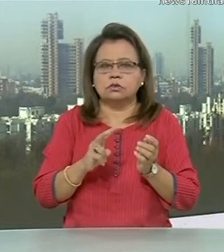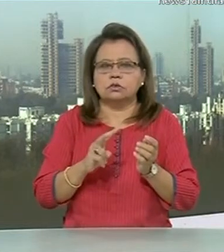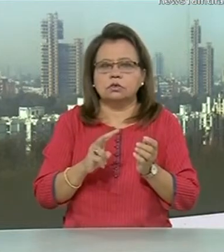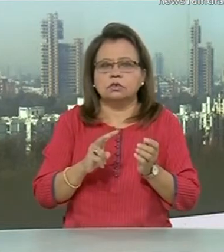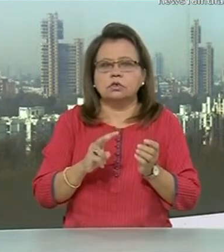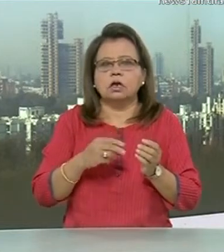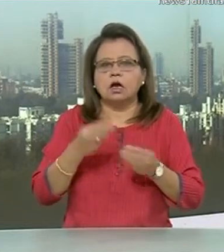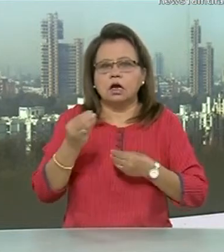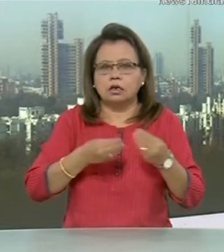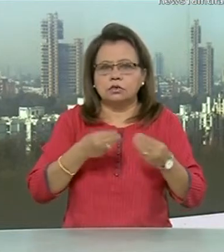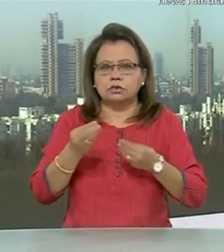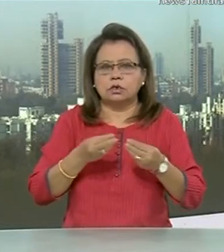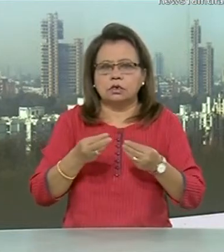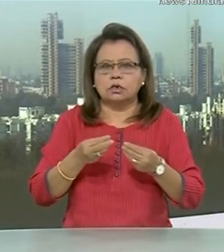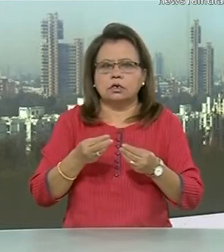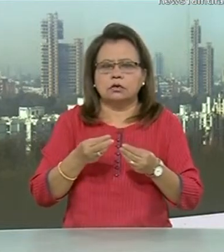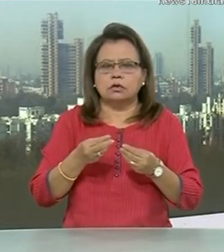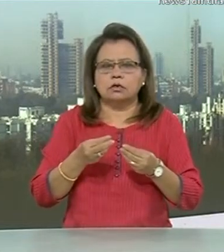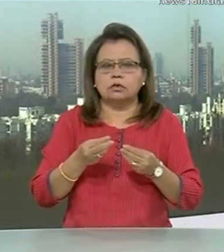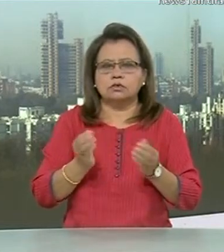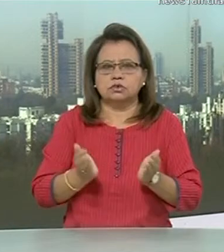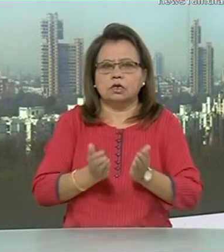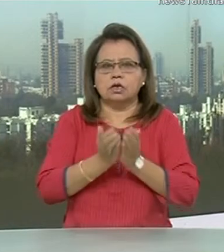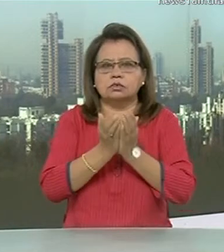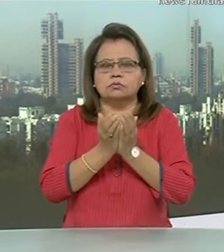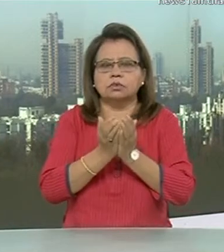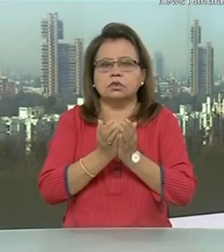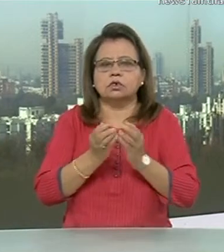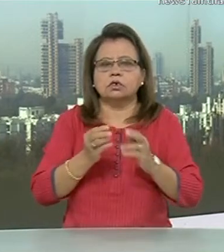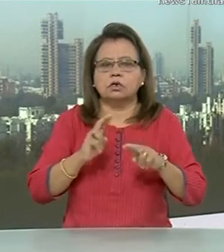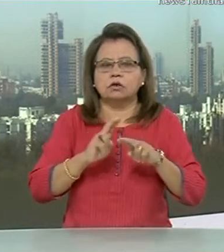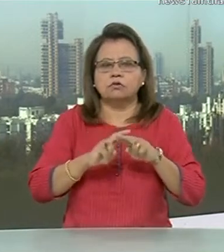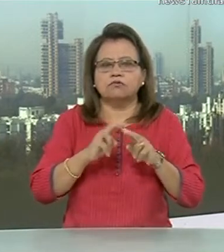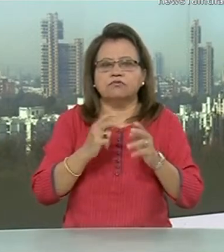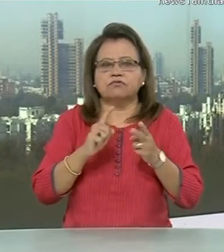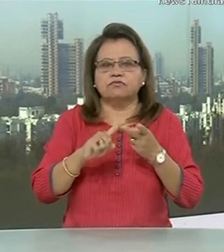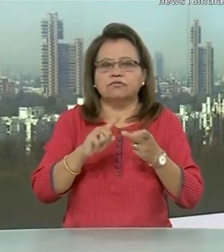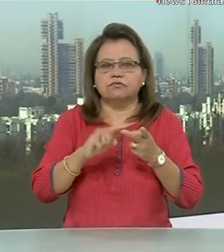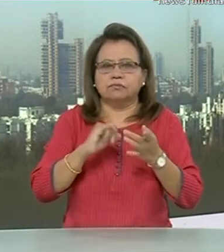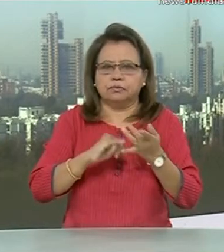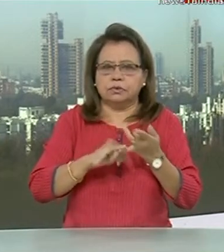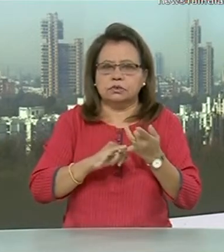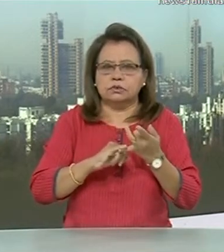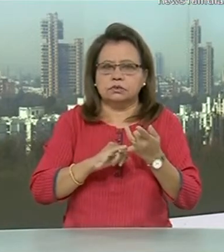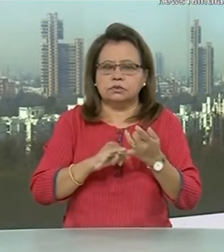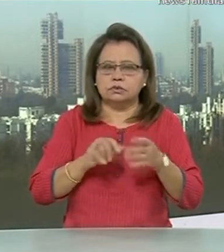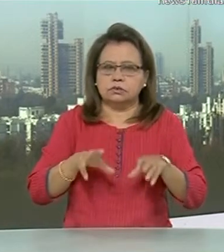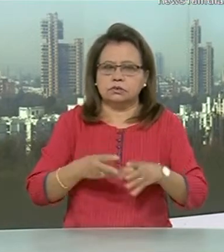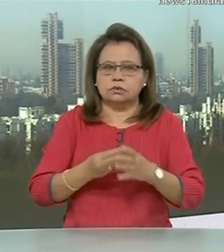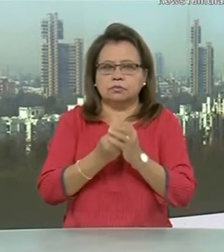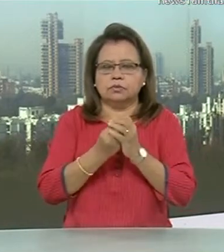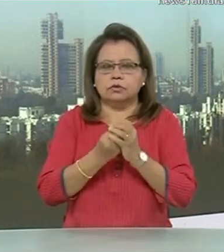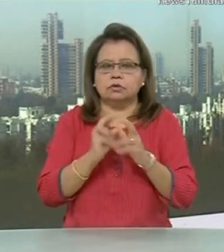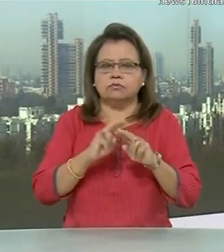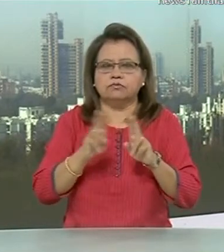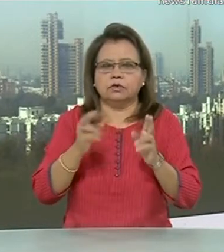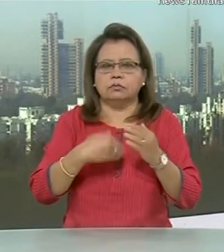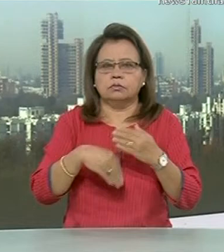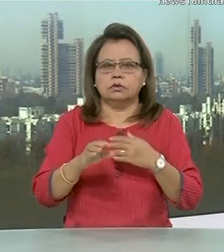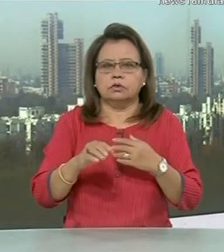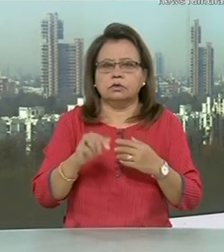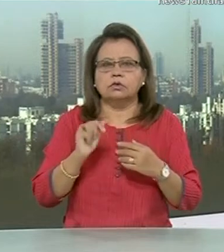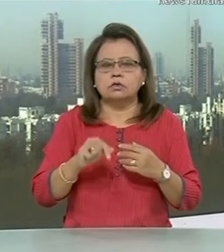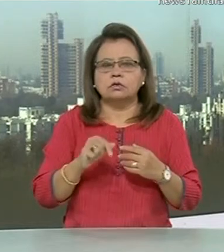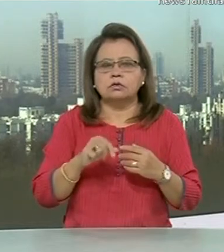चाबहार बंदरगाह के शहीद ज्योतिषी टर्मिनल के बीच माल और जहां संबंधी सुपर यह छूट